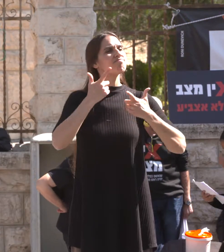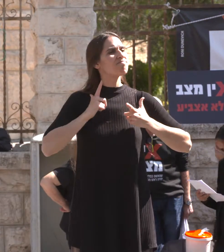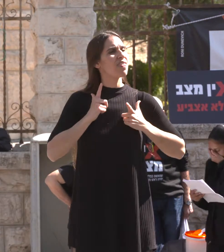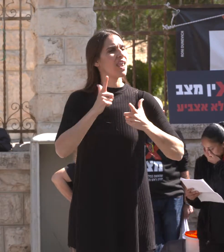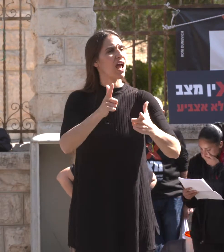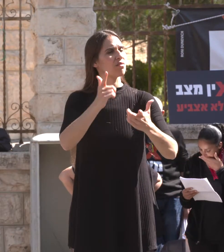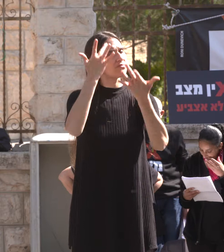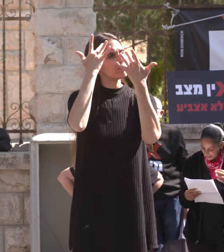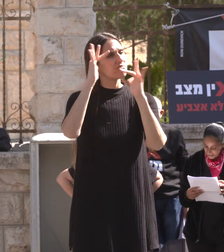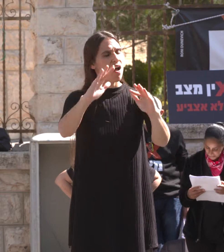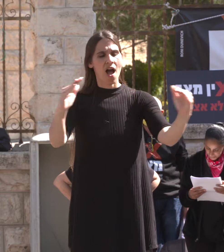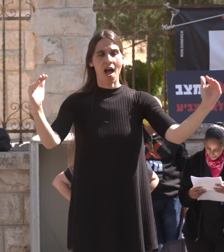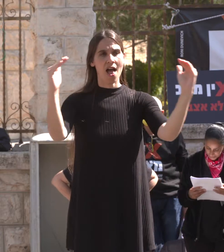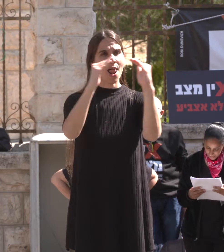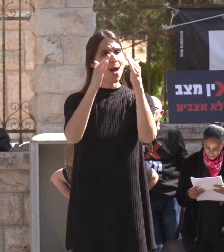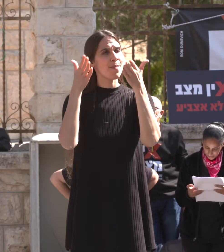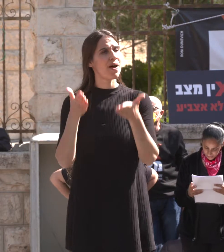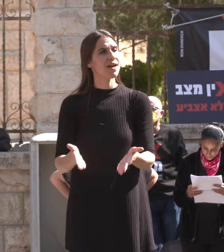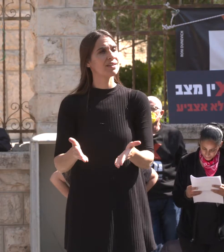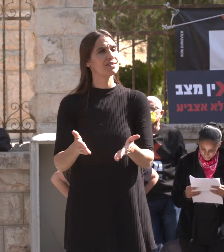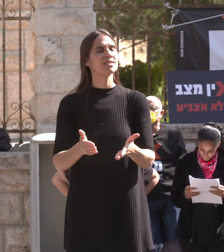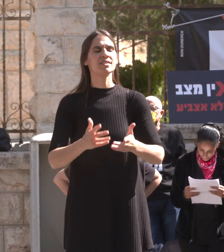נלחמים על הבית,